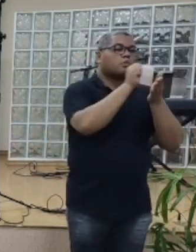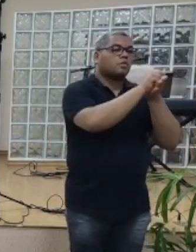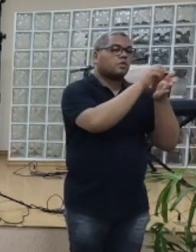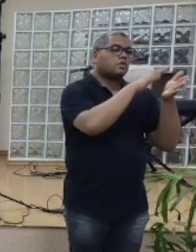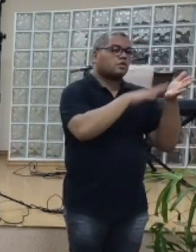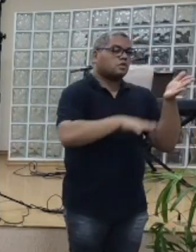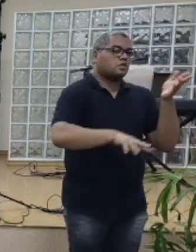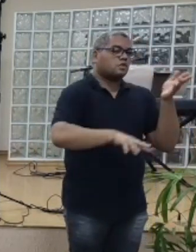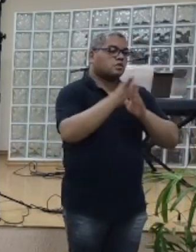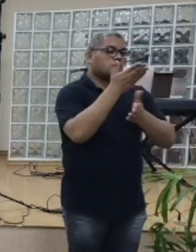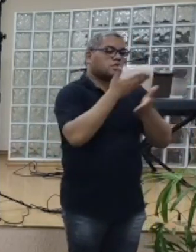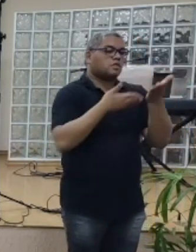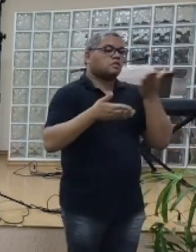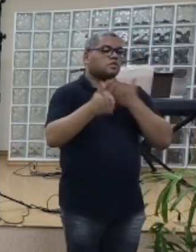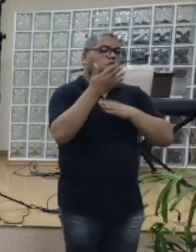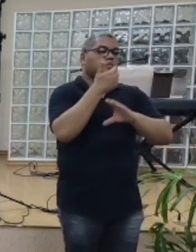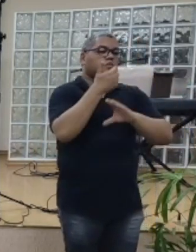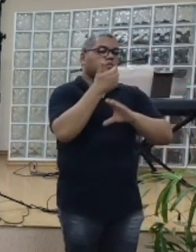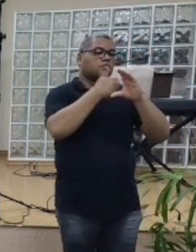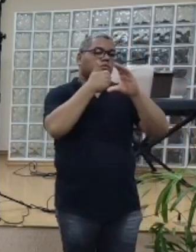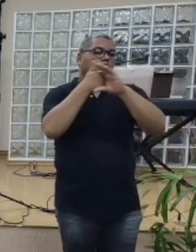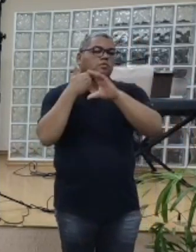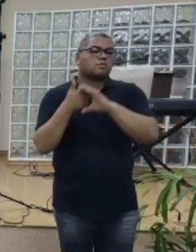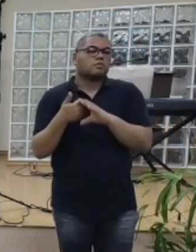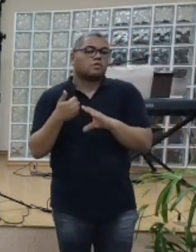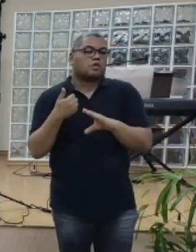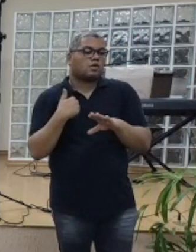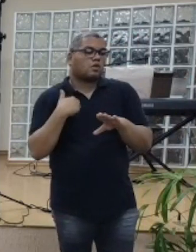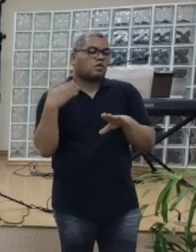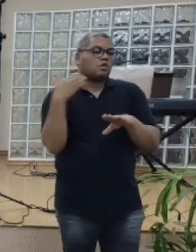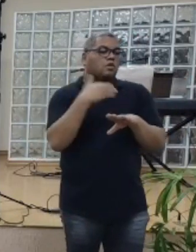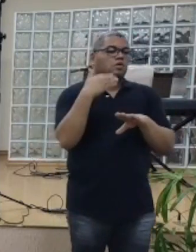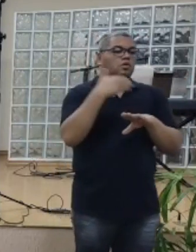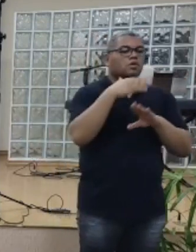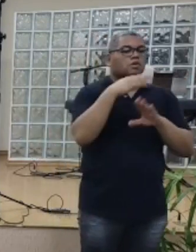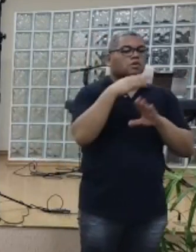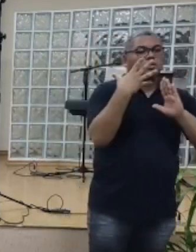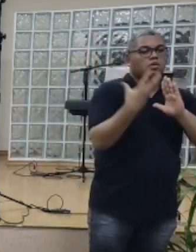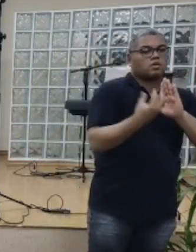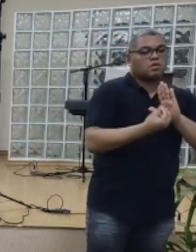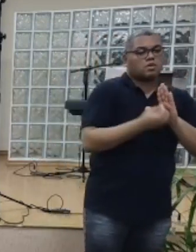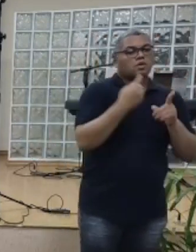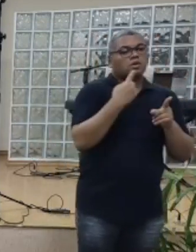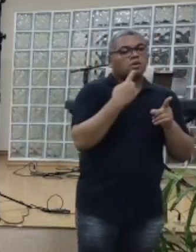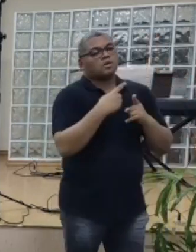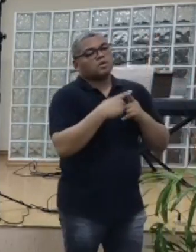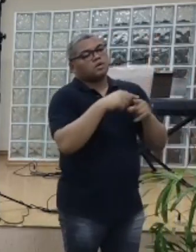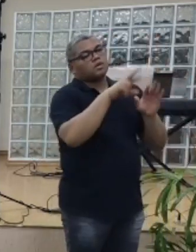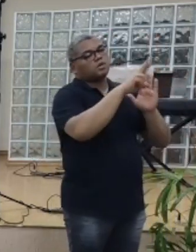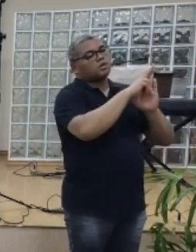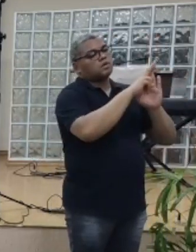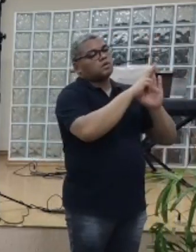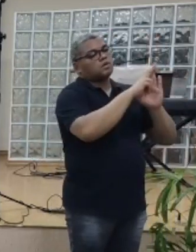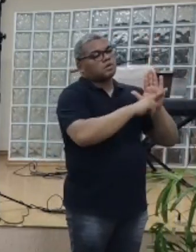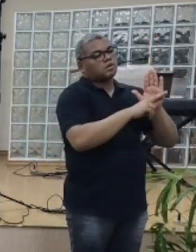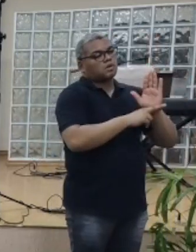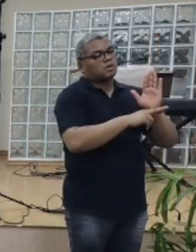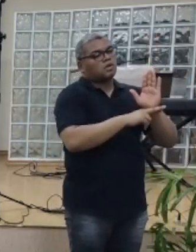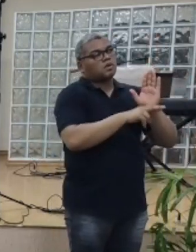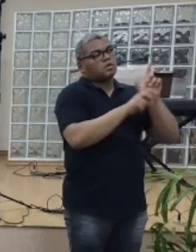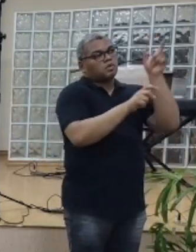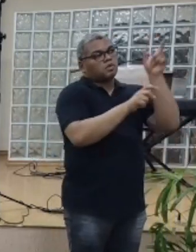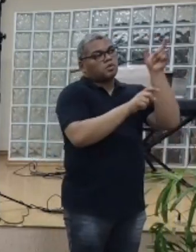relacionamento cristão? Eu venho à igreja por causa que é uma regra para quem é